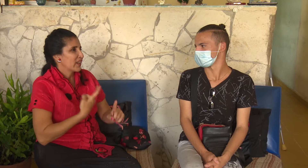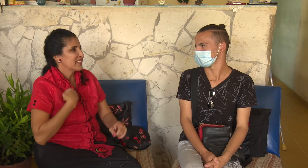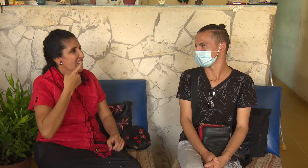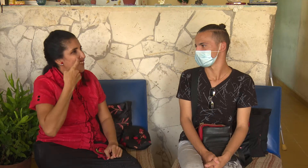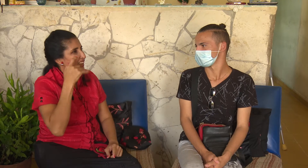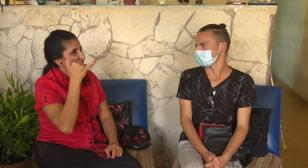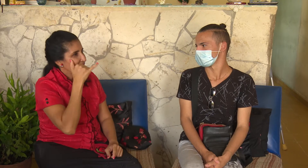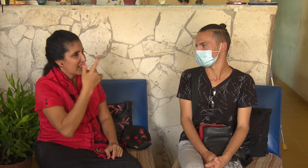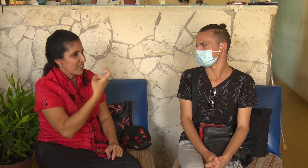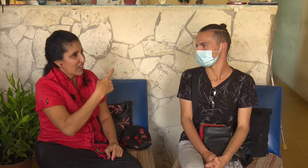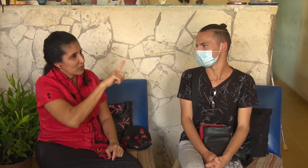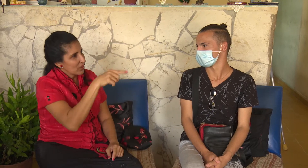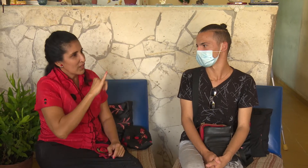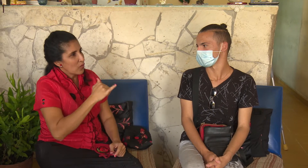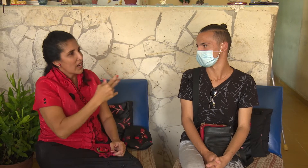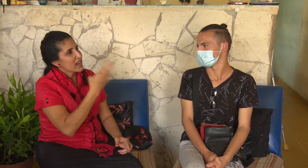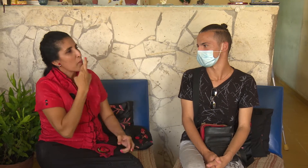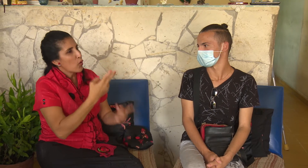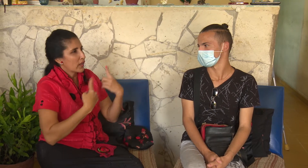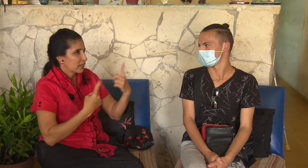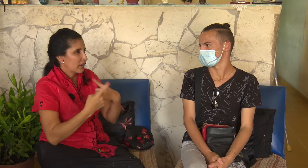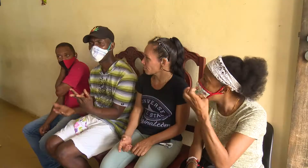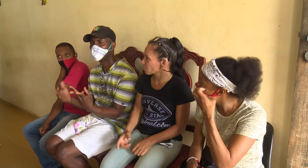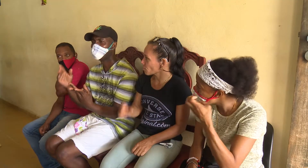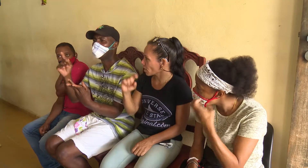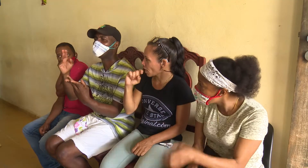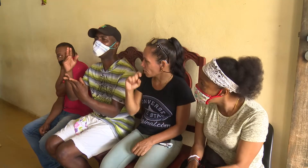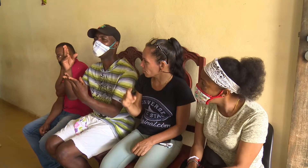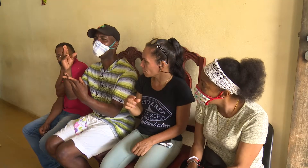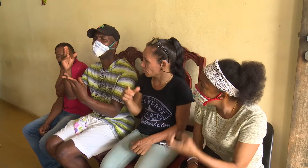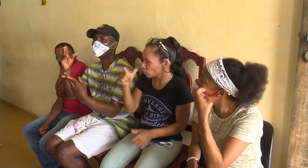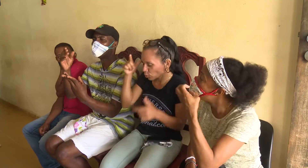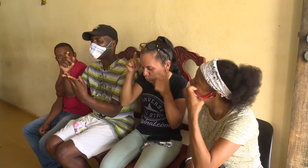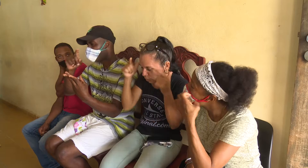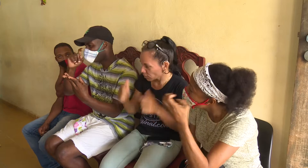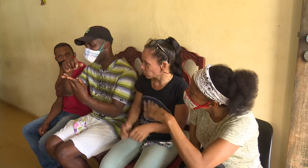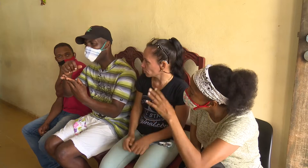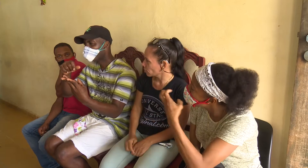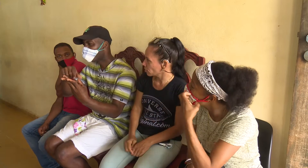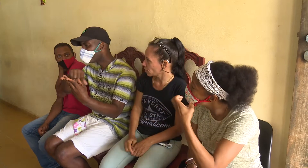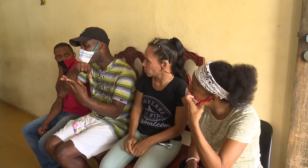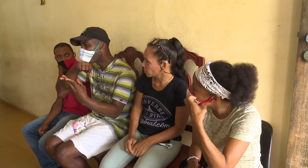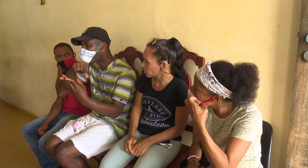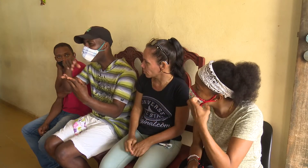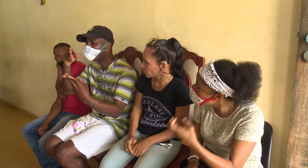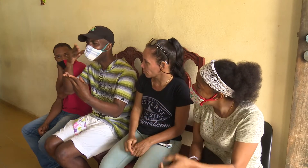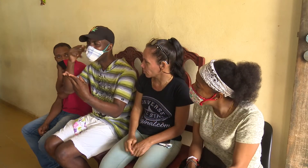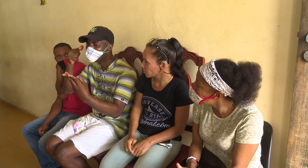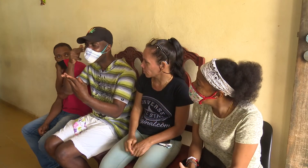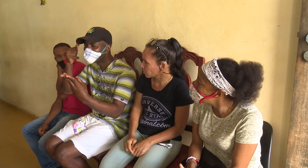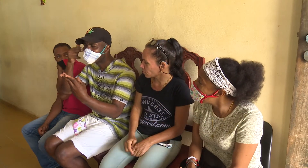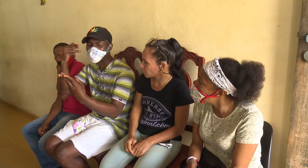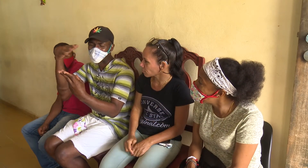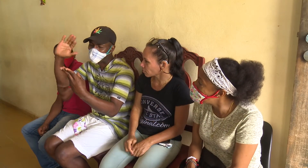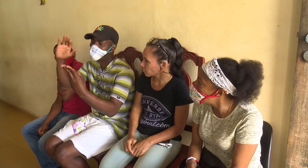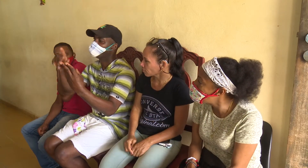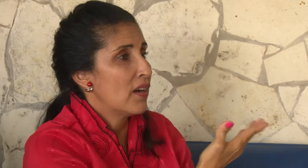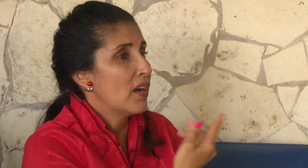Ser intérprete del lenguaje de señas para la tunera Beatriz Céspedes Lorente es mucho más que una profesión.